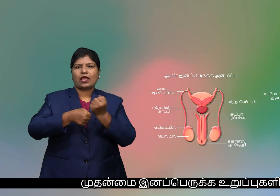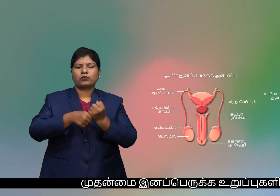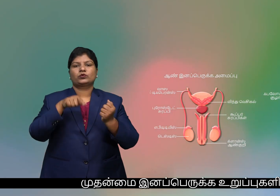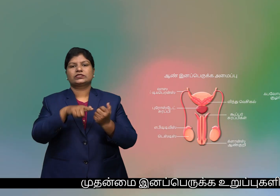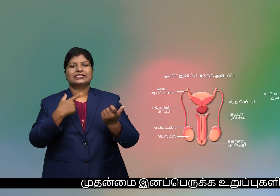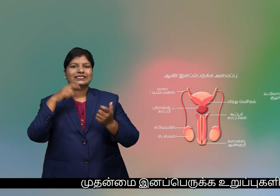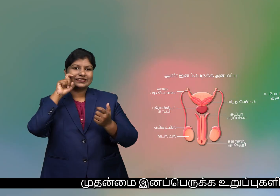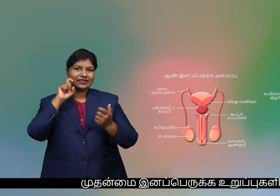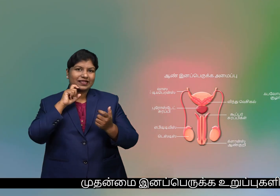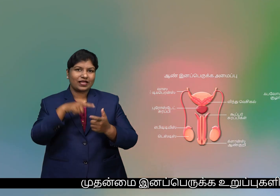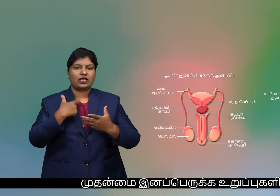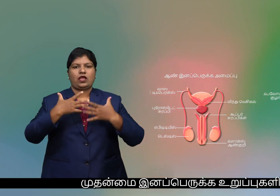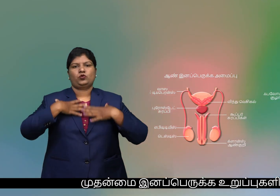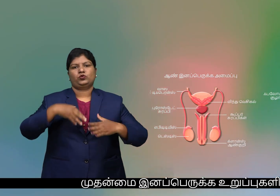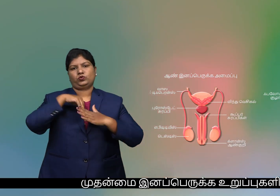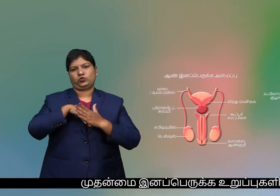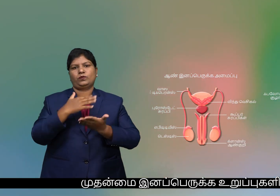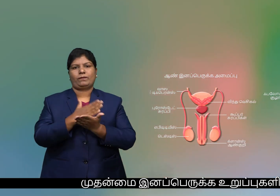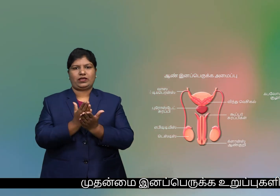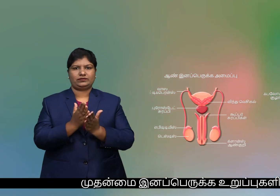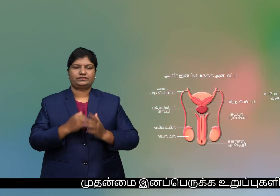முதன்மை இனப்பெருக்க உறுப்புகளில்